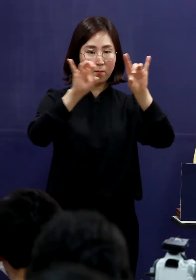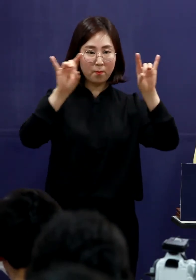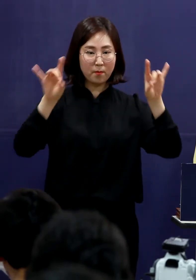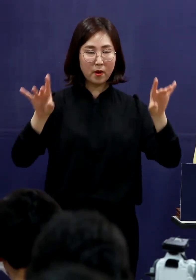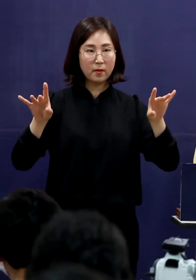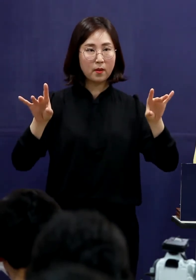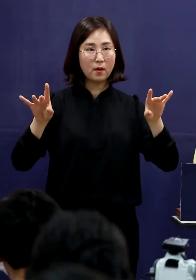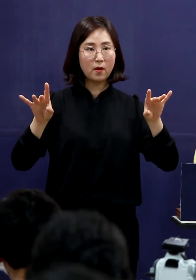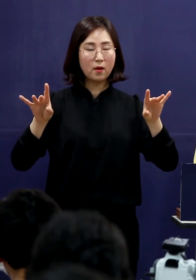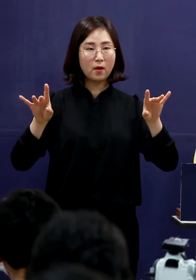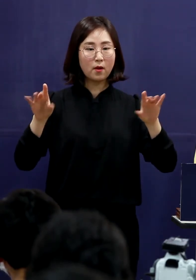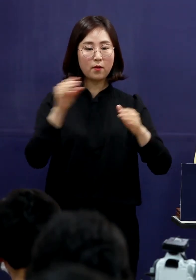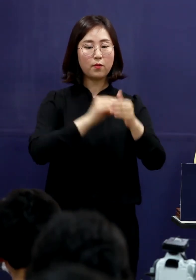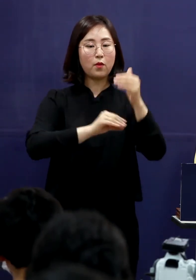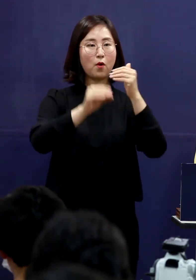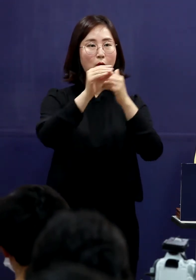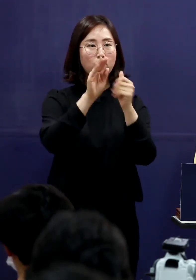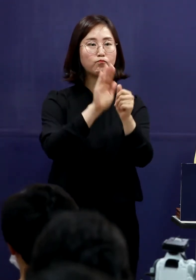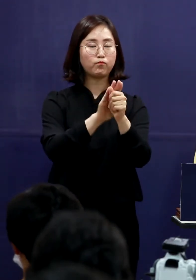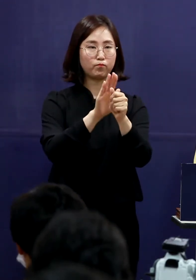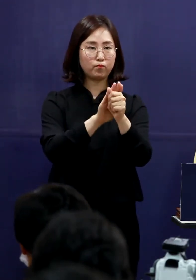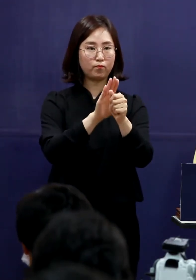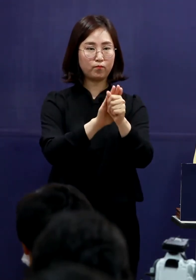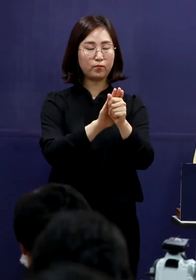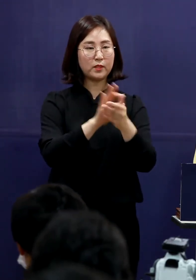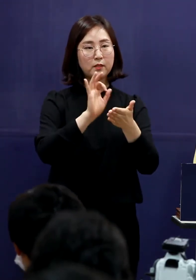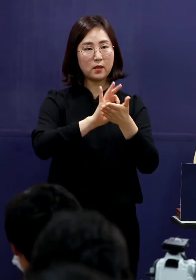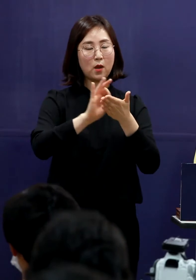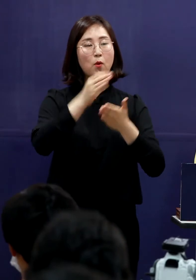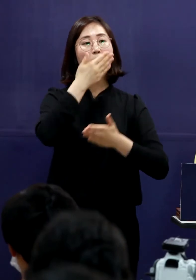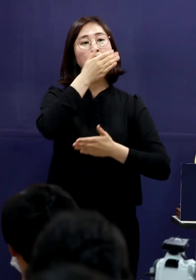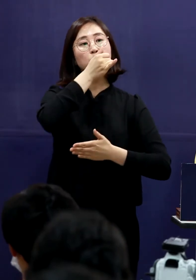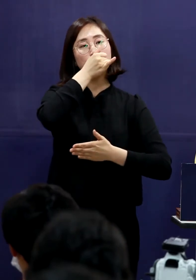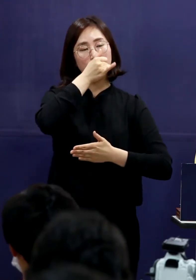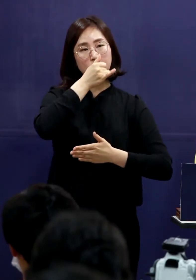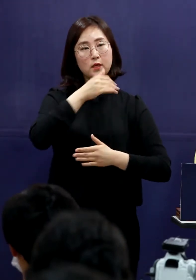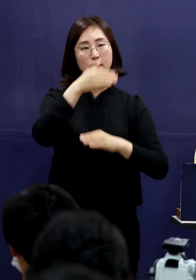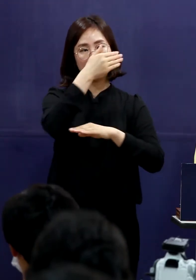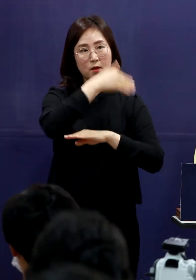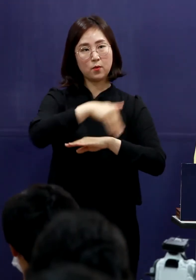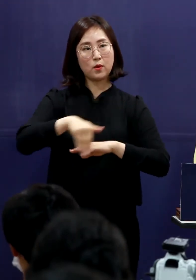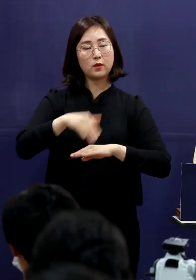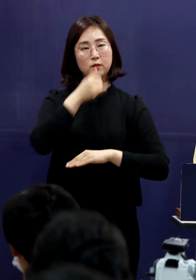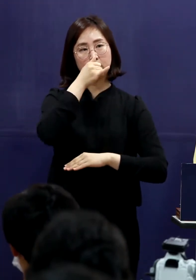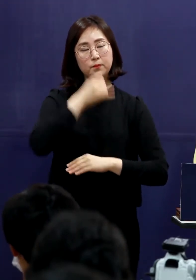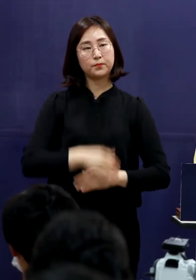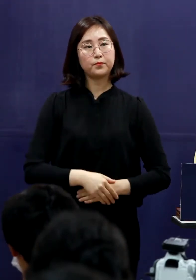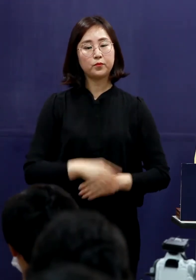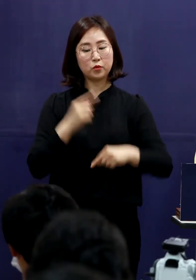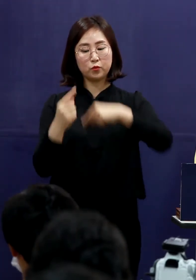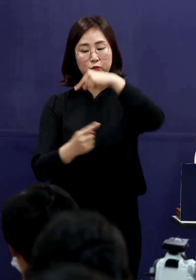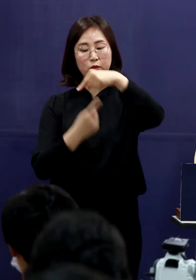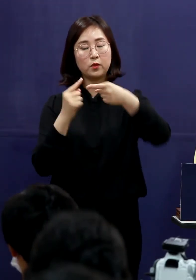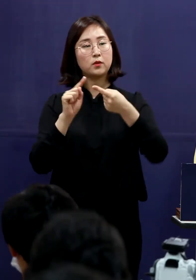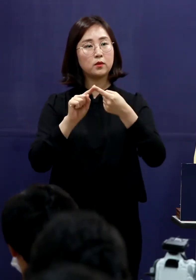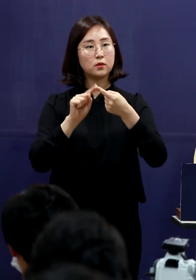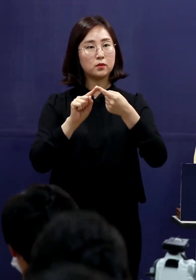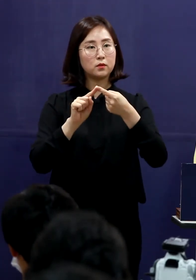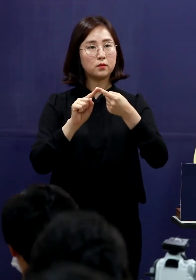좀 보강해서 쓸 수 있도록 하는 쪽으로 좀 결론을 냈고요. 그리고 운영과